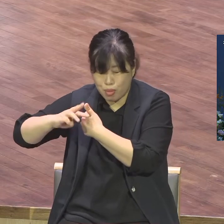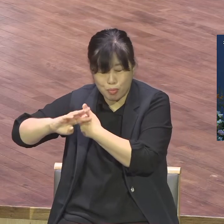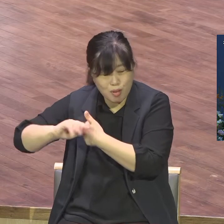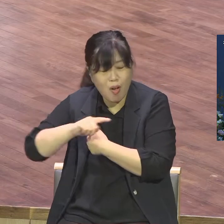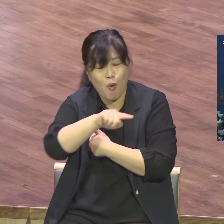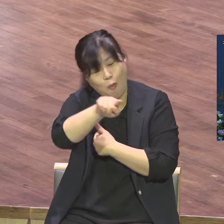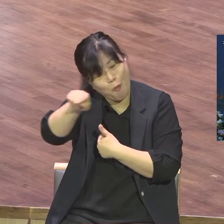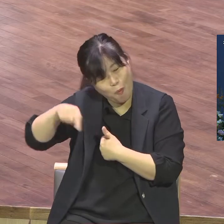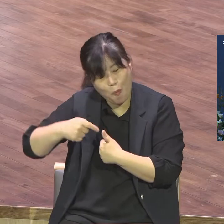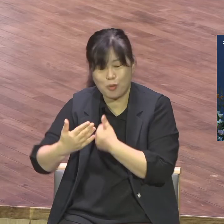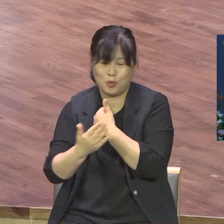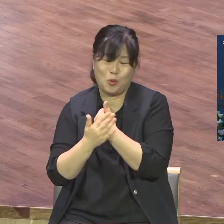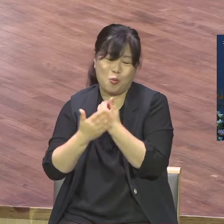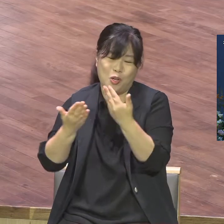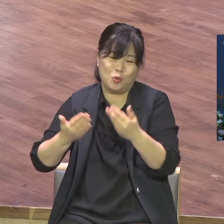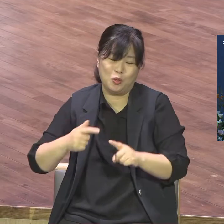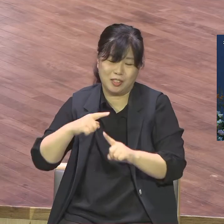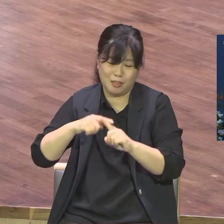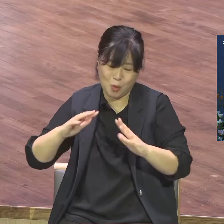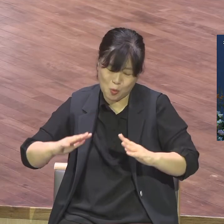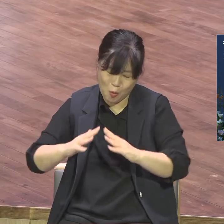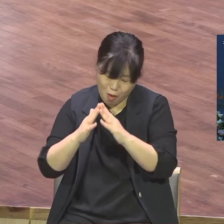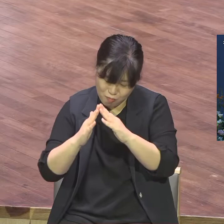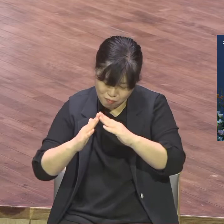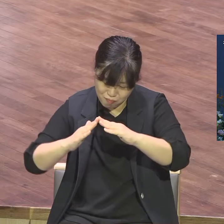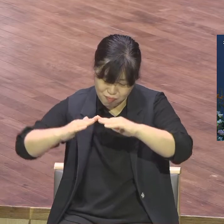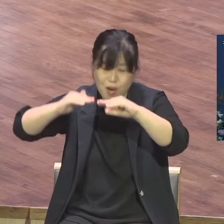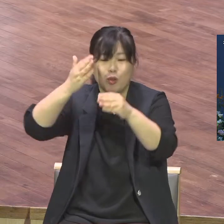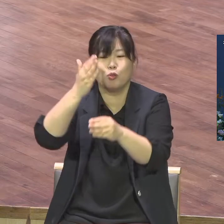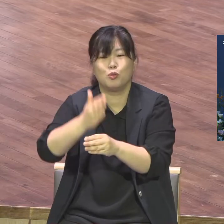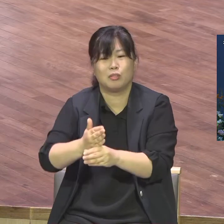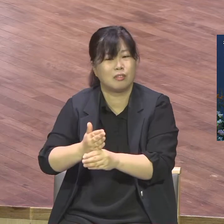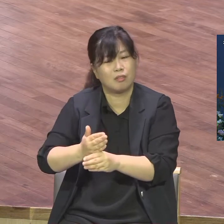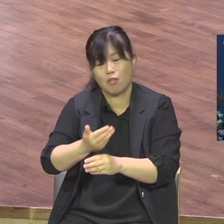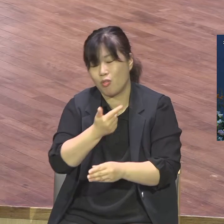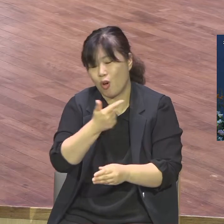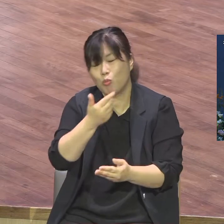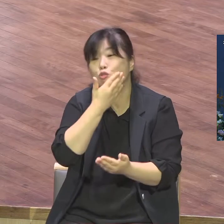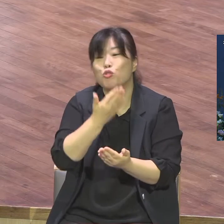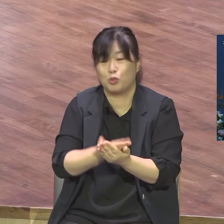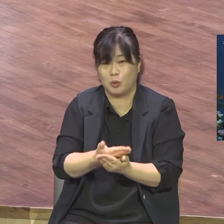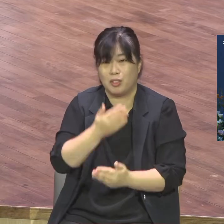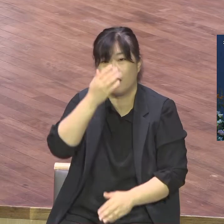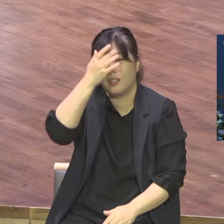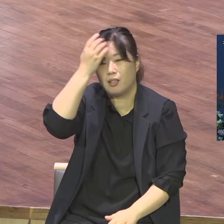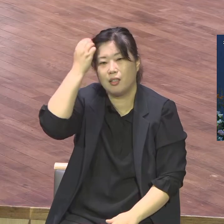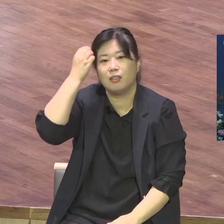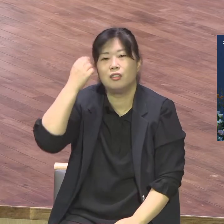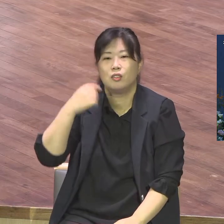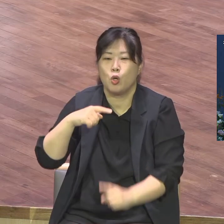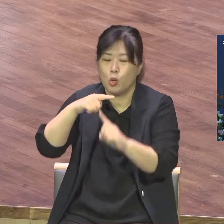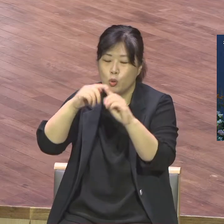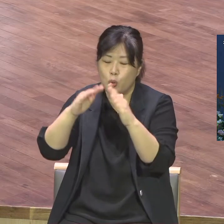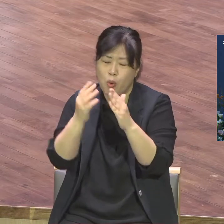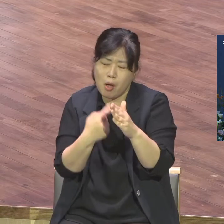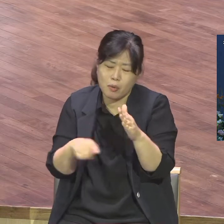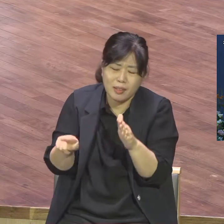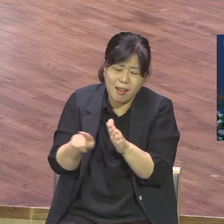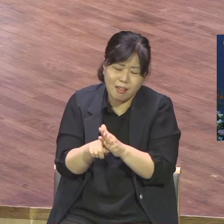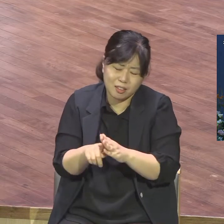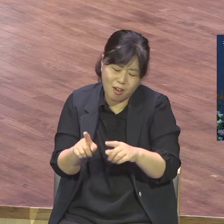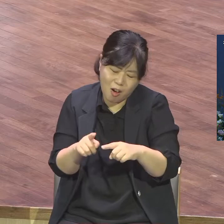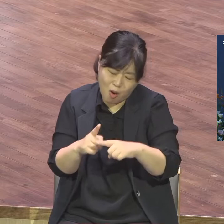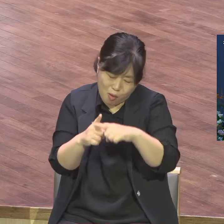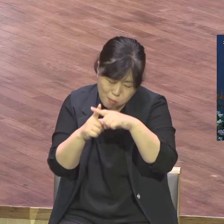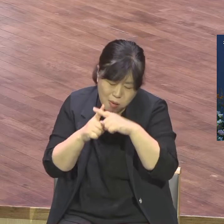그 다 서셔. 다 서시고 하나님 다 그것도 다 서셔. 단 한 사람도 한 사람이 없어요. 다 교회를 위해 최선을 다했고 그 지금까지